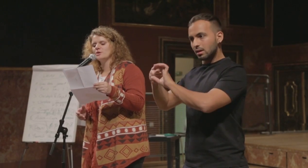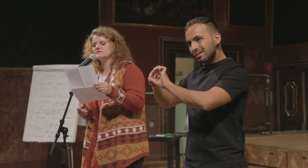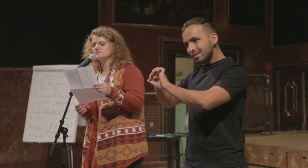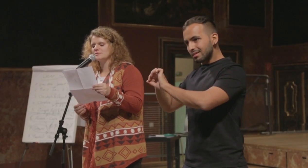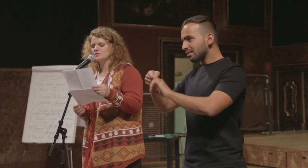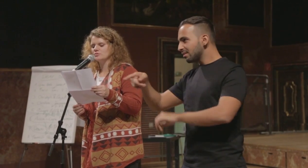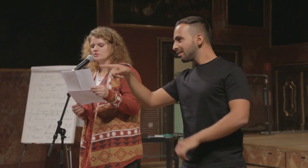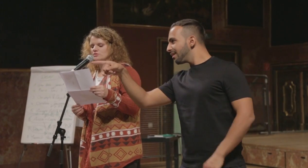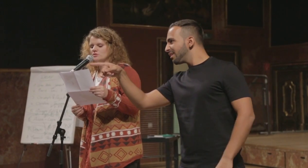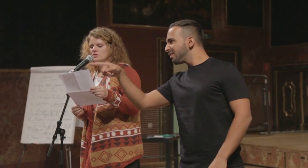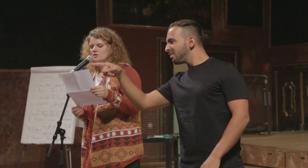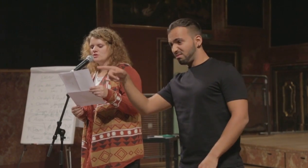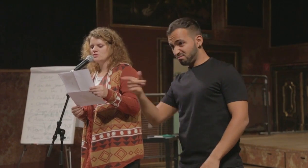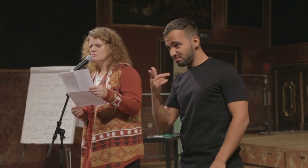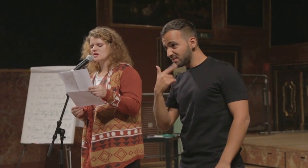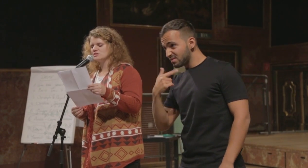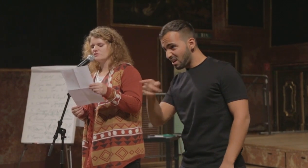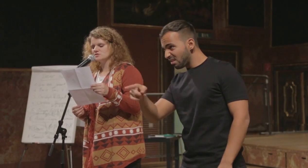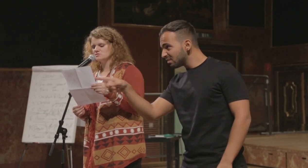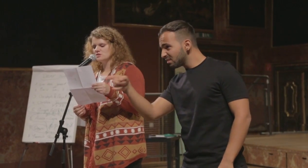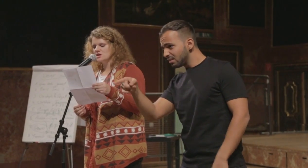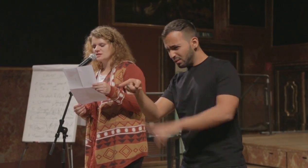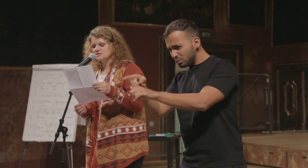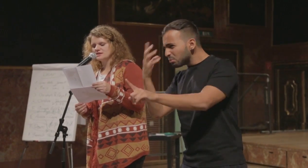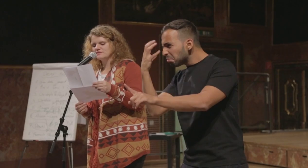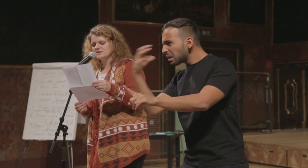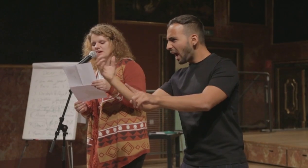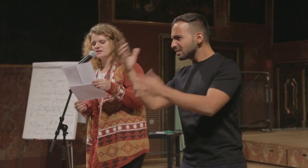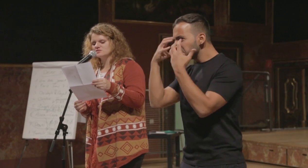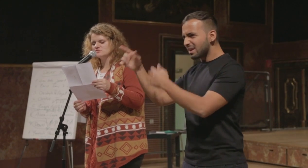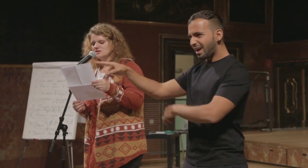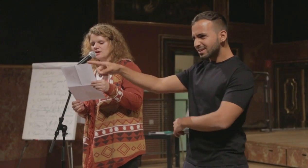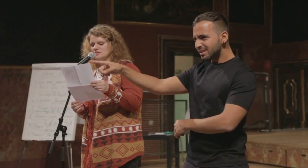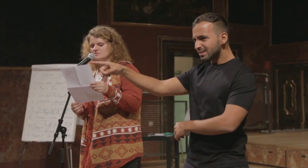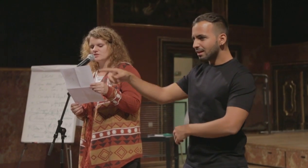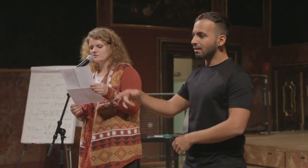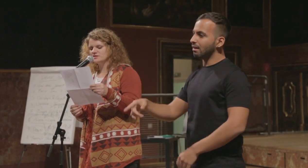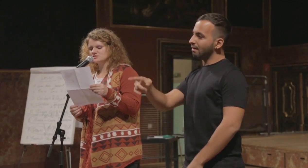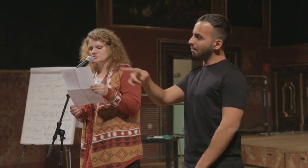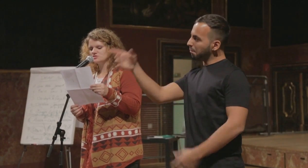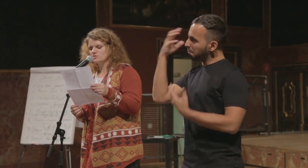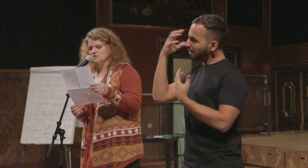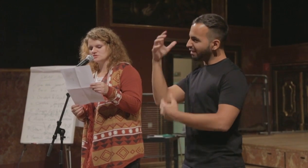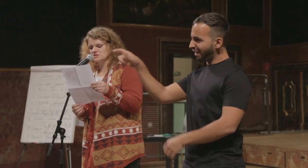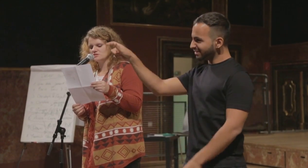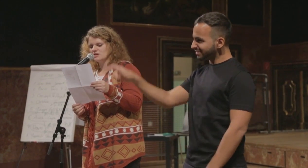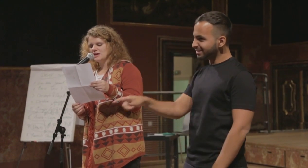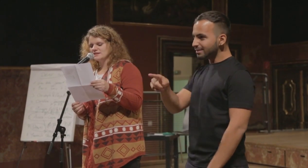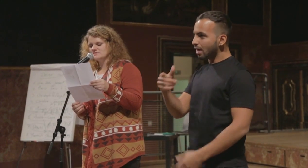Hinterkopfs zusammengebunden. Du magst ihre Frisur. Das liegt vielleicht daran, dass du sie magst und weil du findest, dass sie schön aussieht. Das